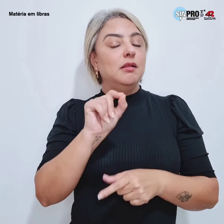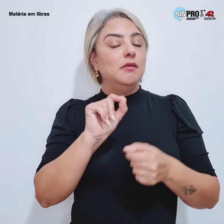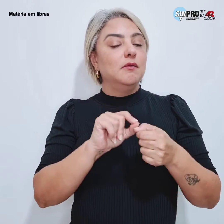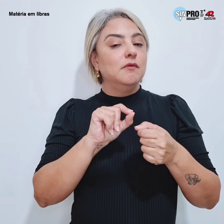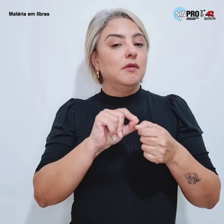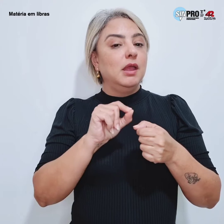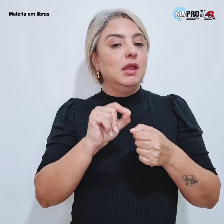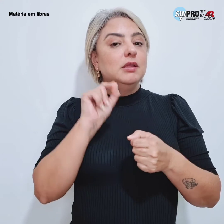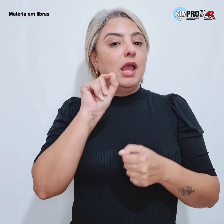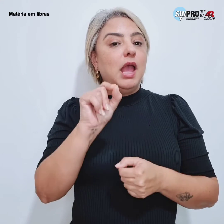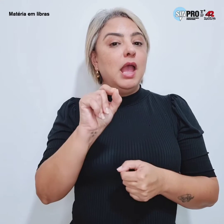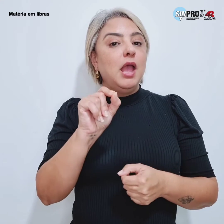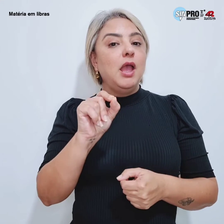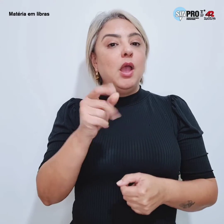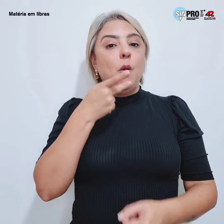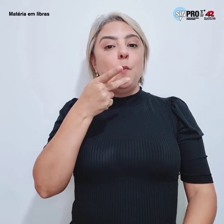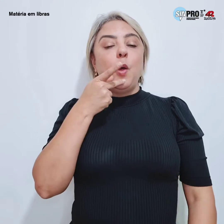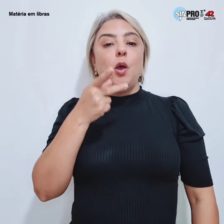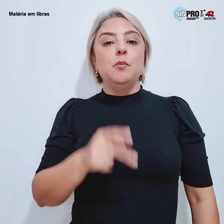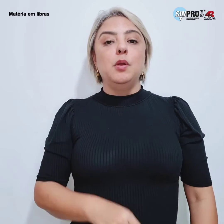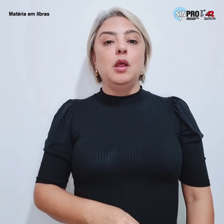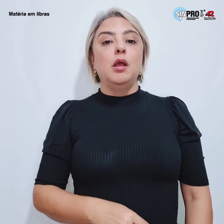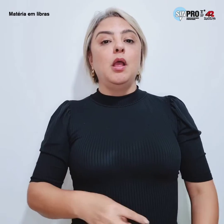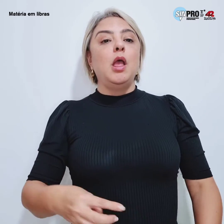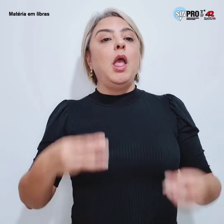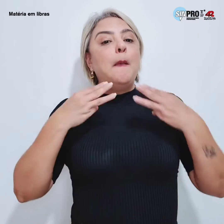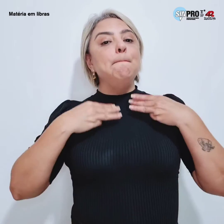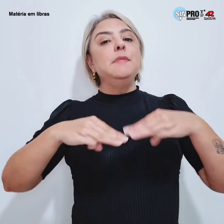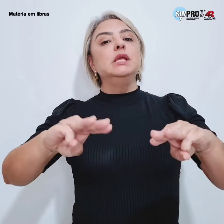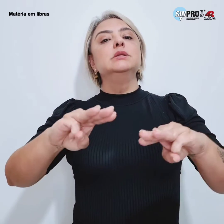do que ele mesmo disse: missão cumprida.